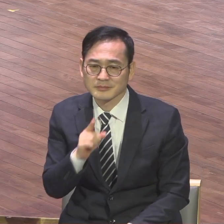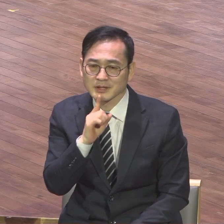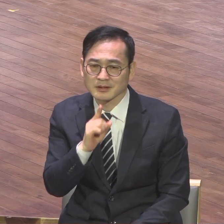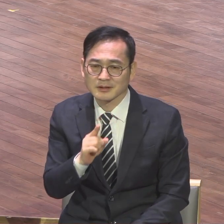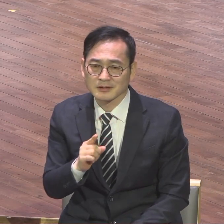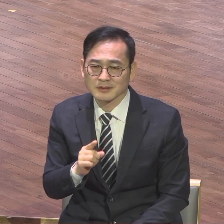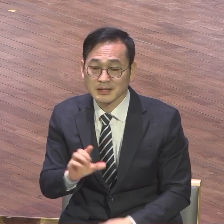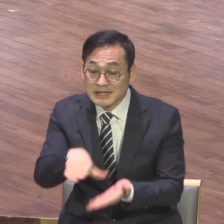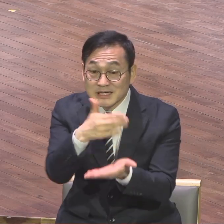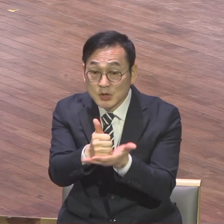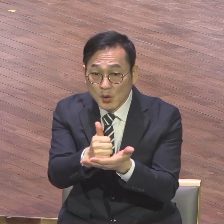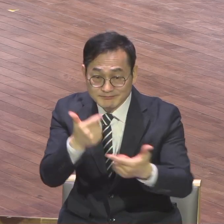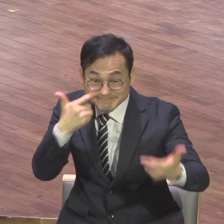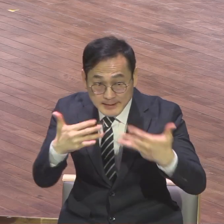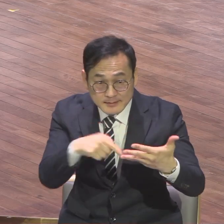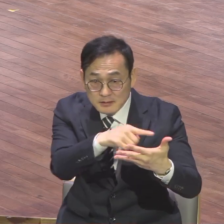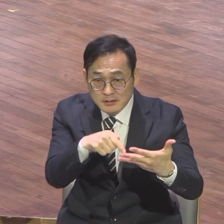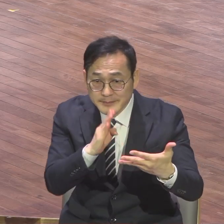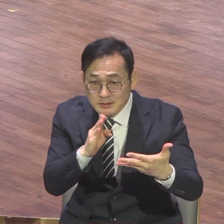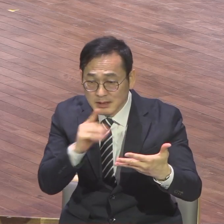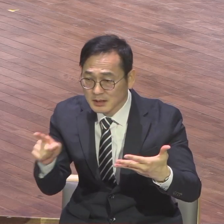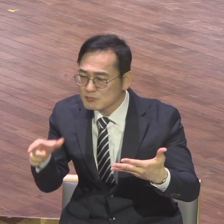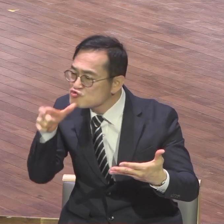그리스도를 희석시켜버려.